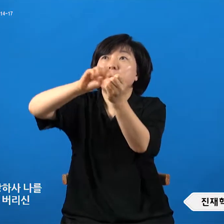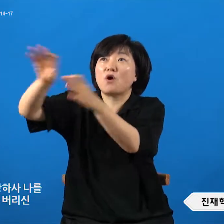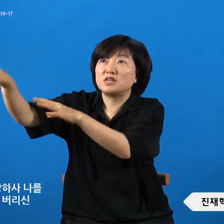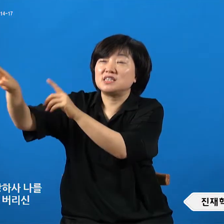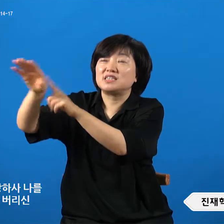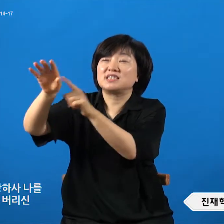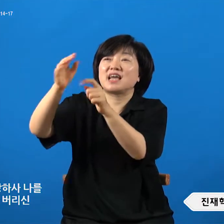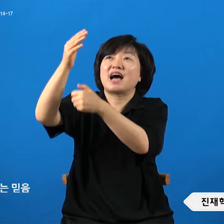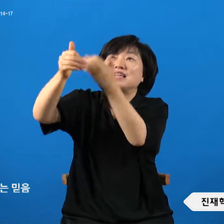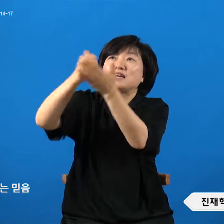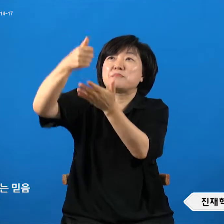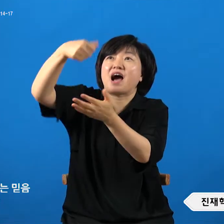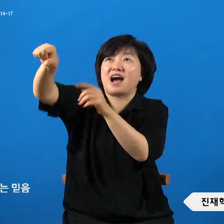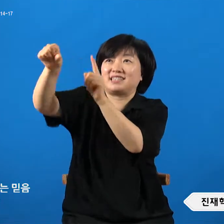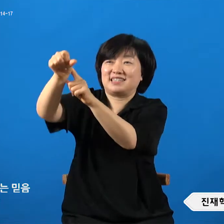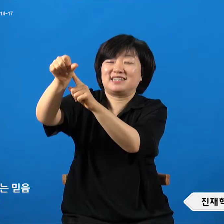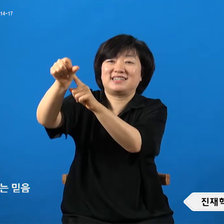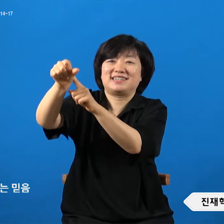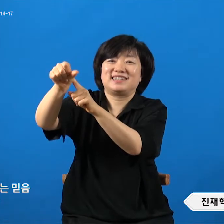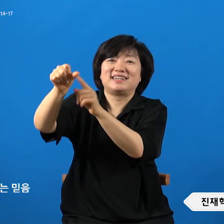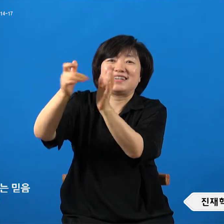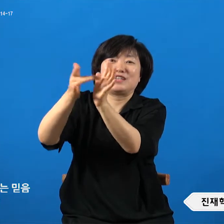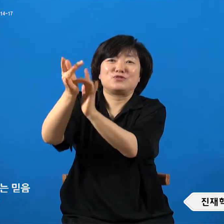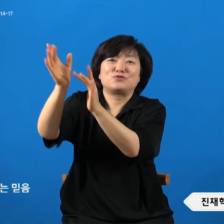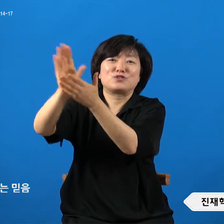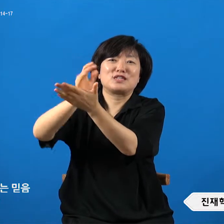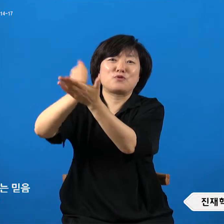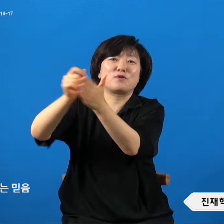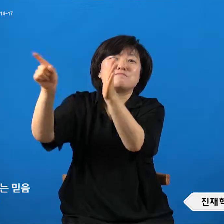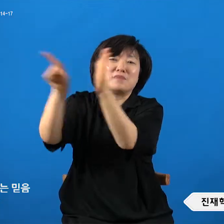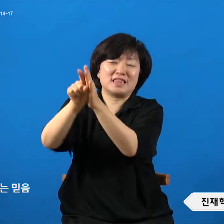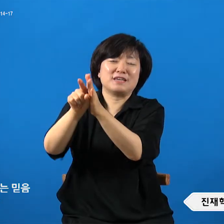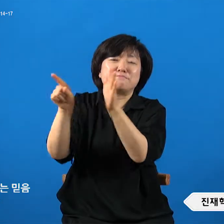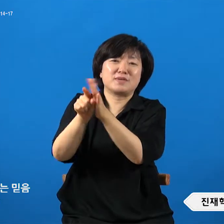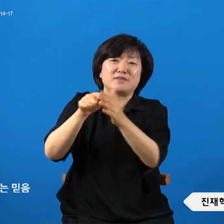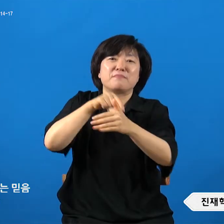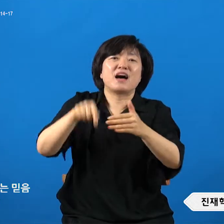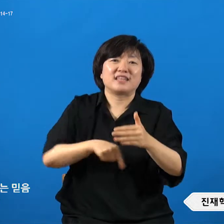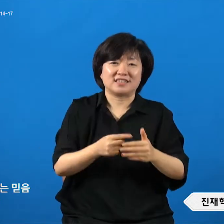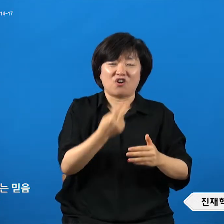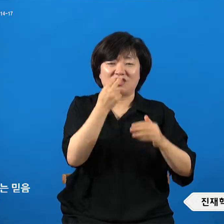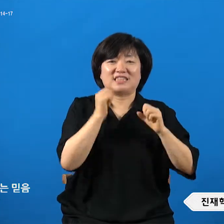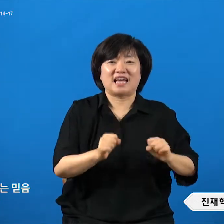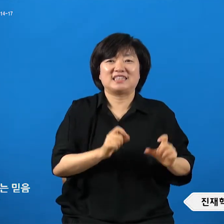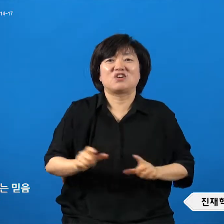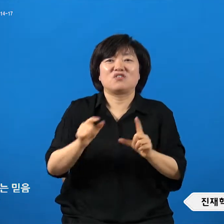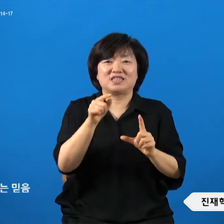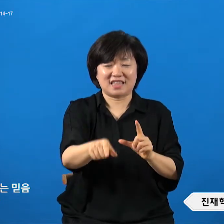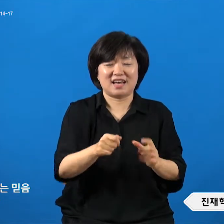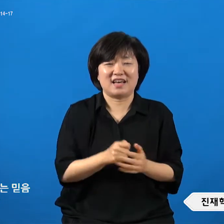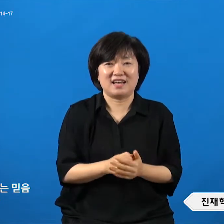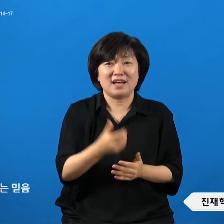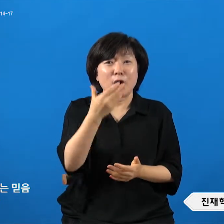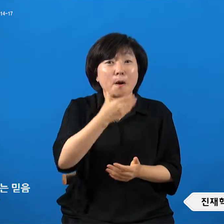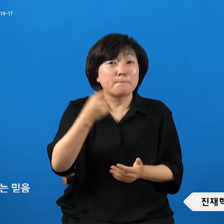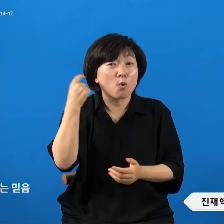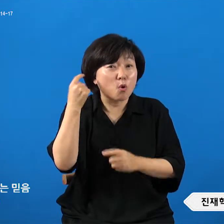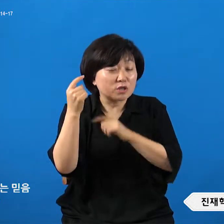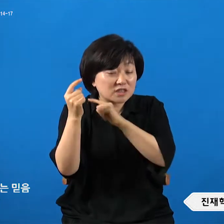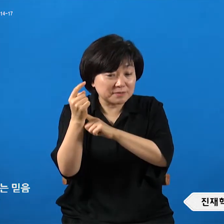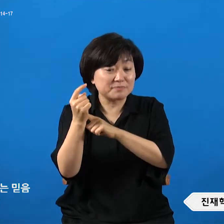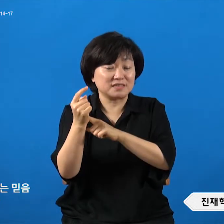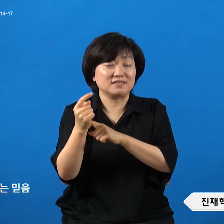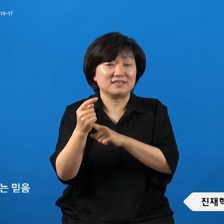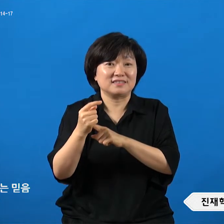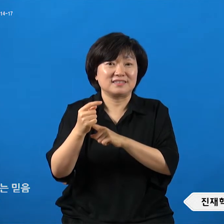안에서 사는 것이라. 우리가 살아있는 이유, 복음의 생명 우리 안에 있습니다. 이 생명의